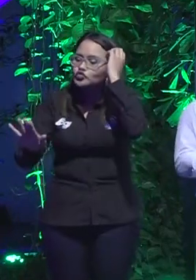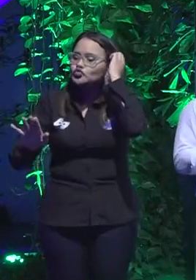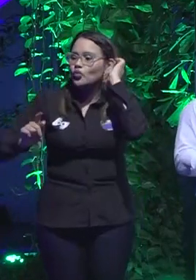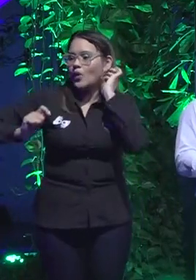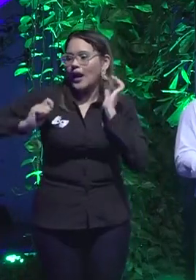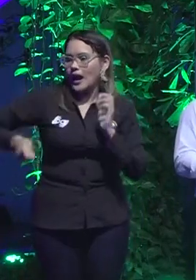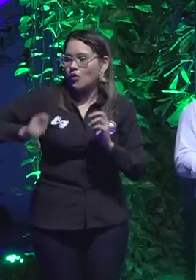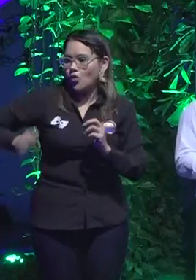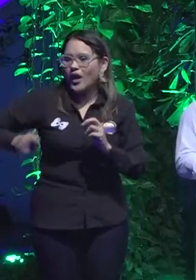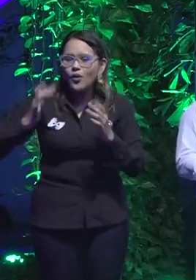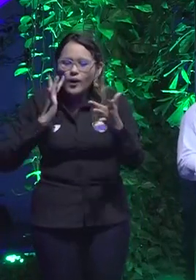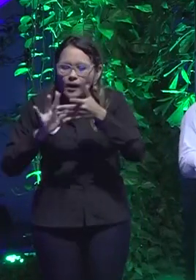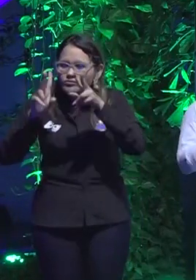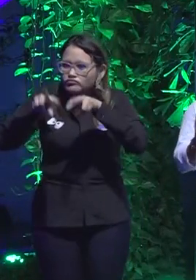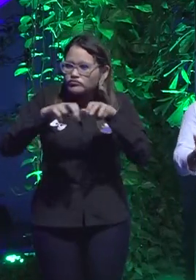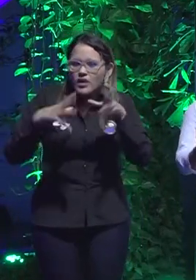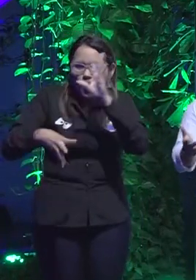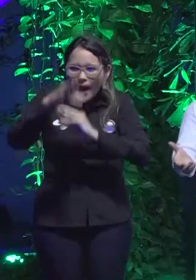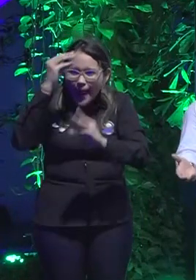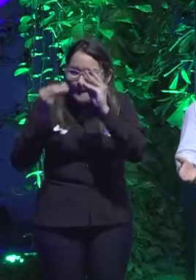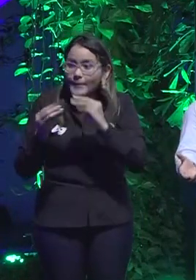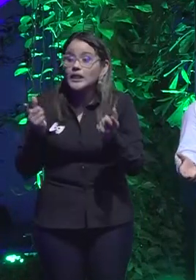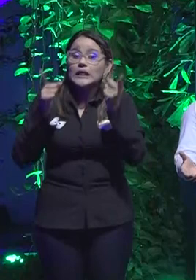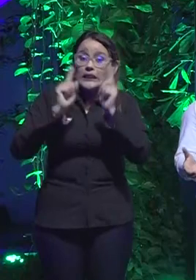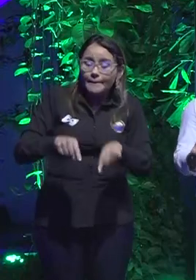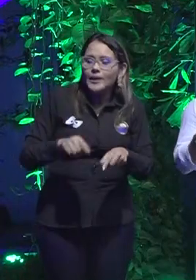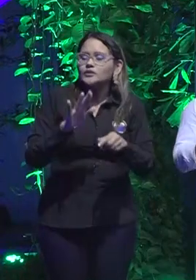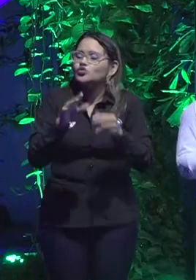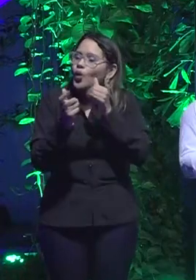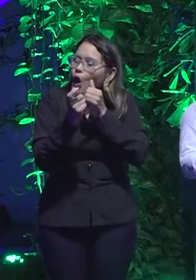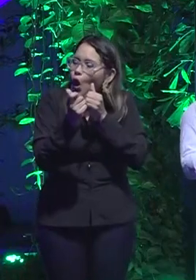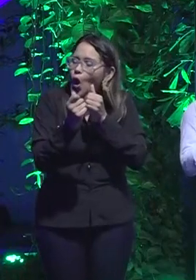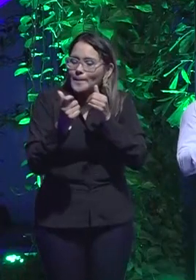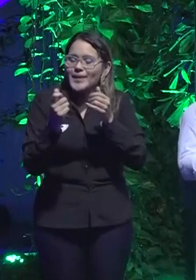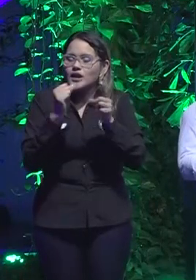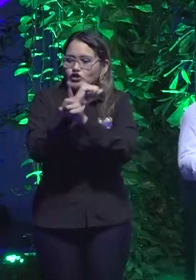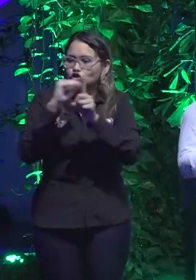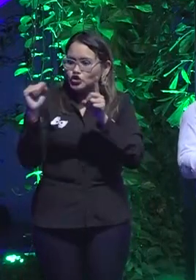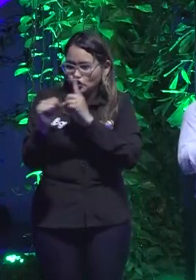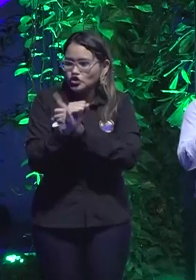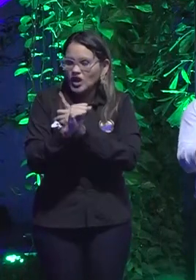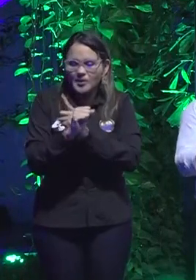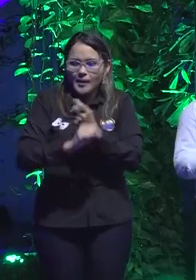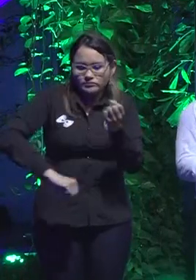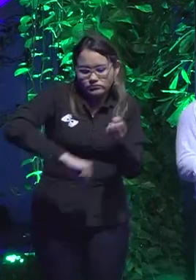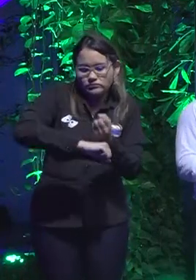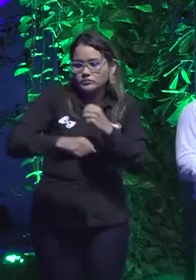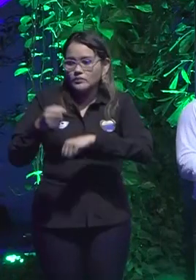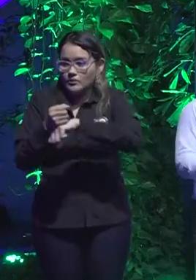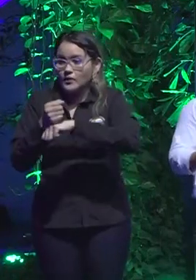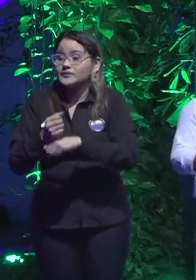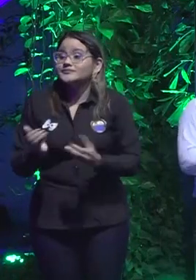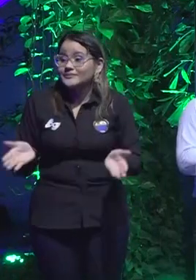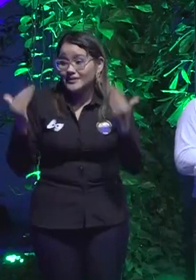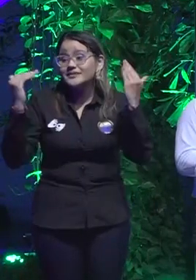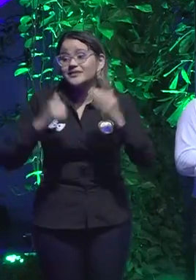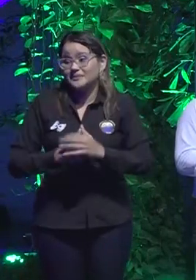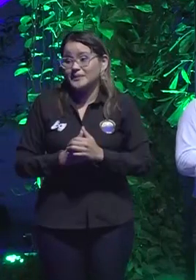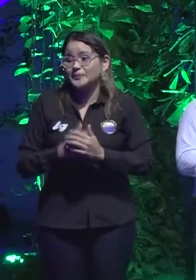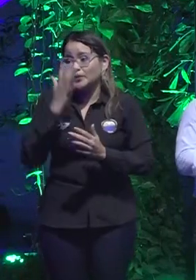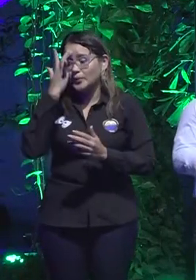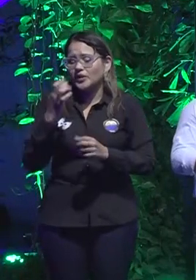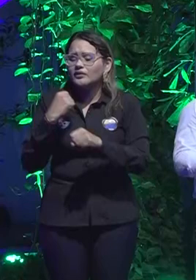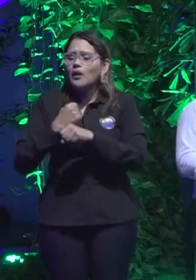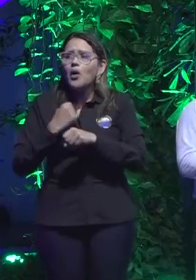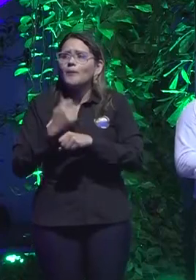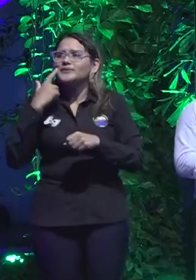amplia, pero también la perspectiva de una economía social y colaborativa es una oportunidad enorme en un territorio lleno de informalidad. Pero necesitamos, doctor